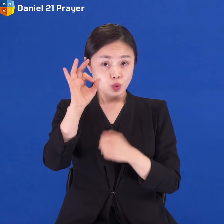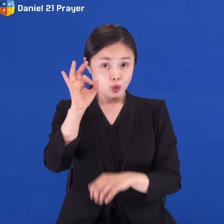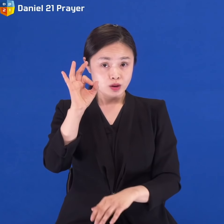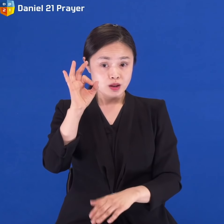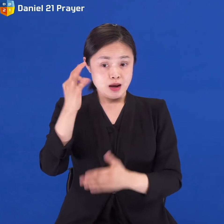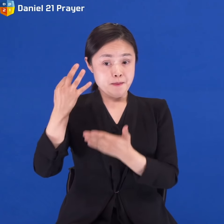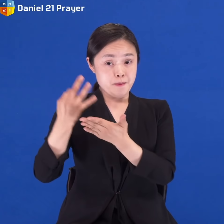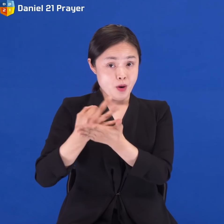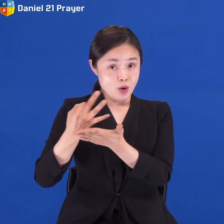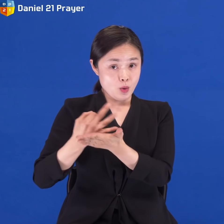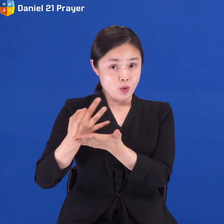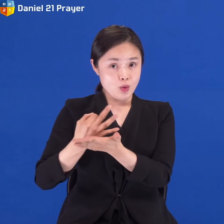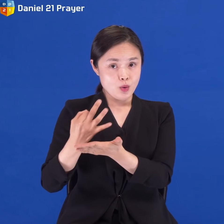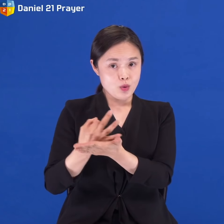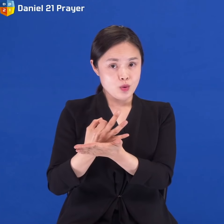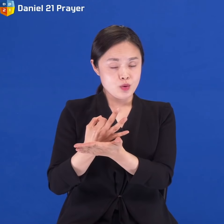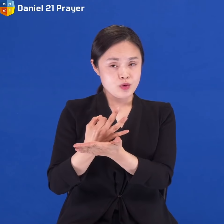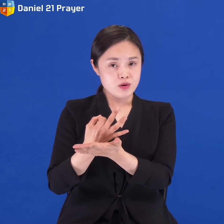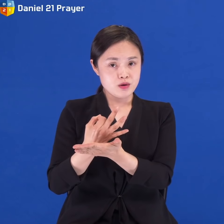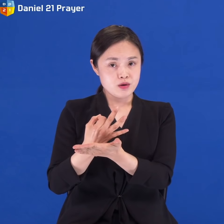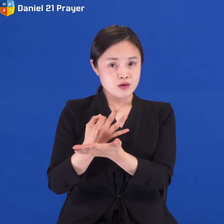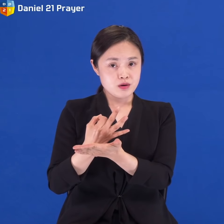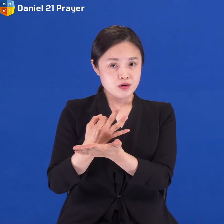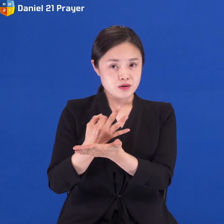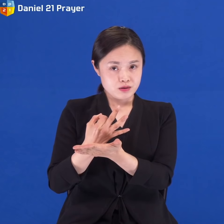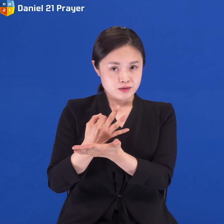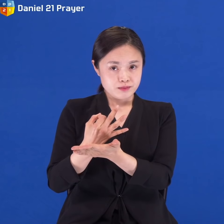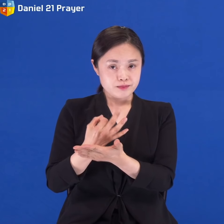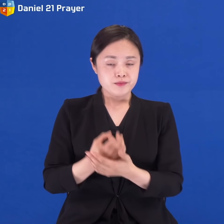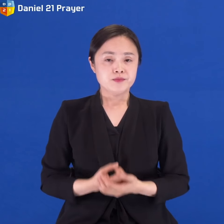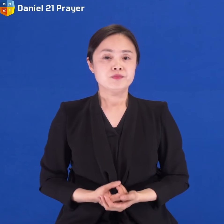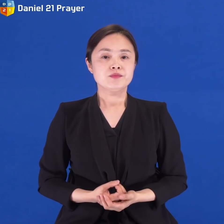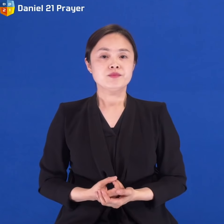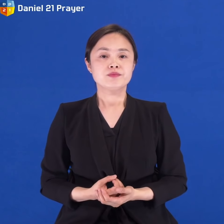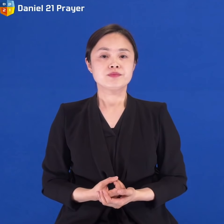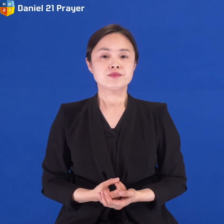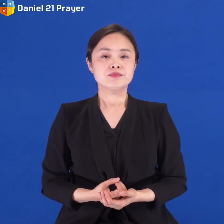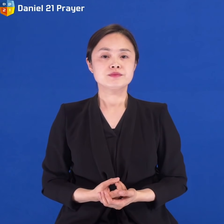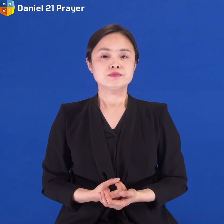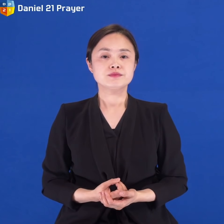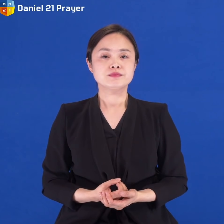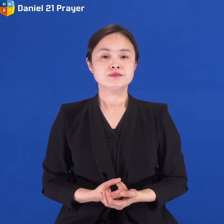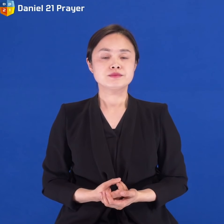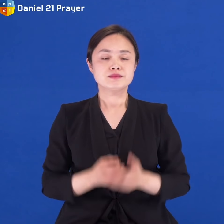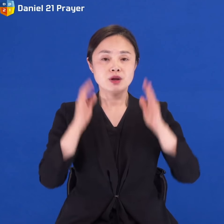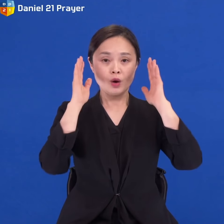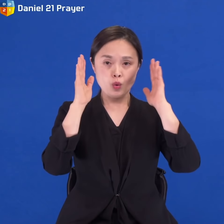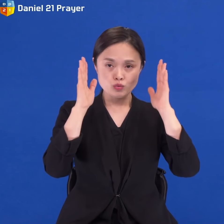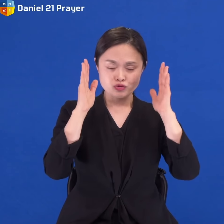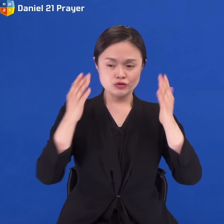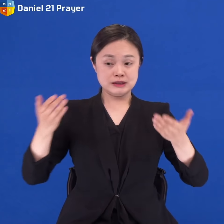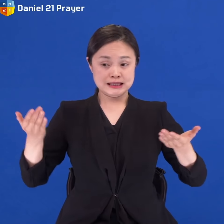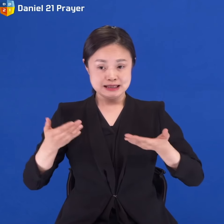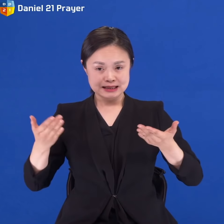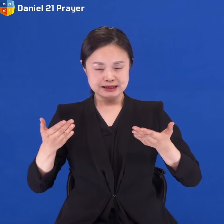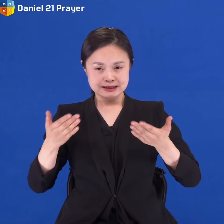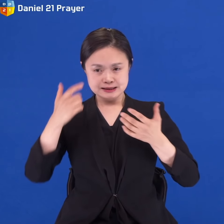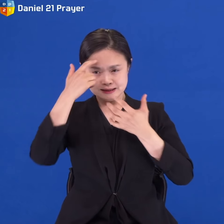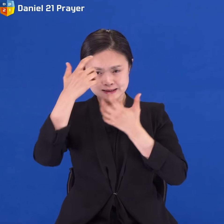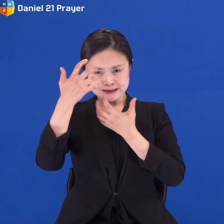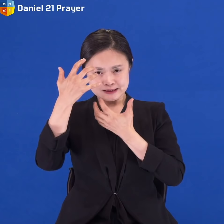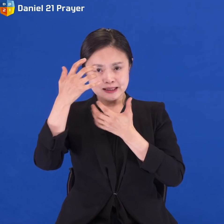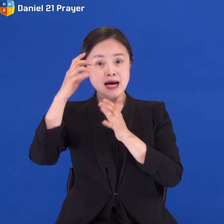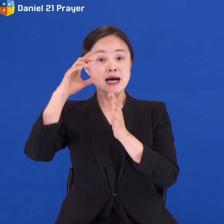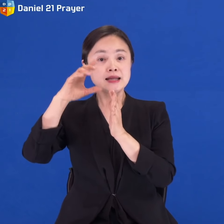아그와 아그새처럼 그렇게 공생관계로 일과 학업이 엮여 있는 사이에